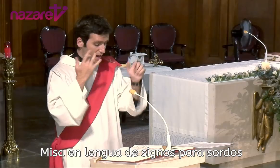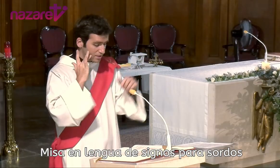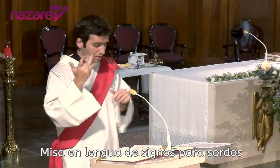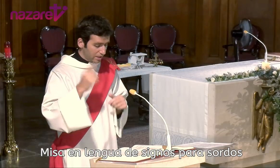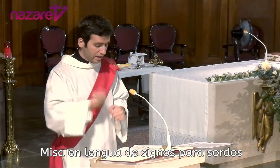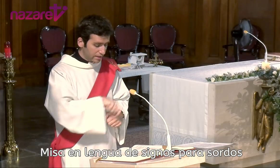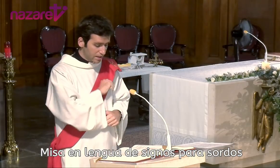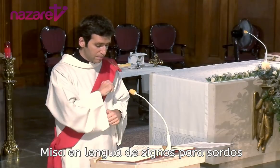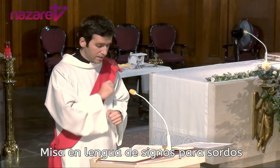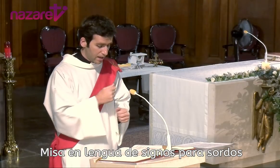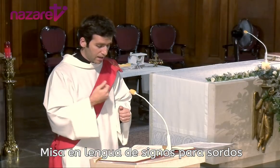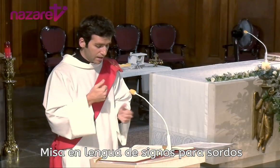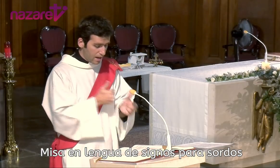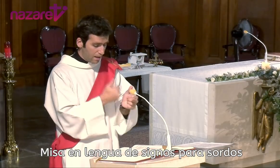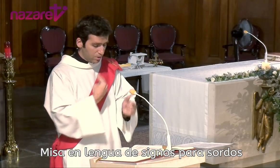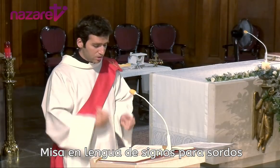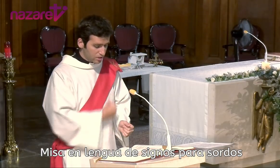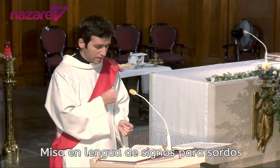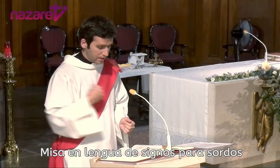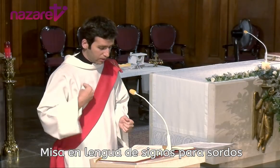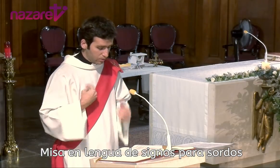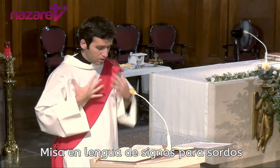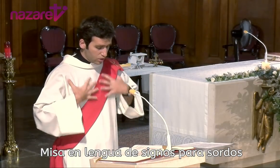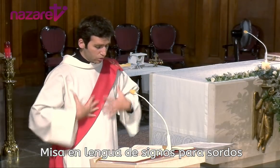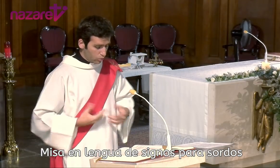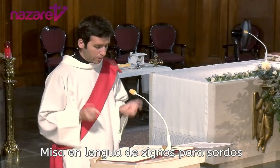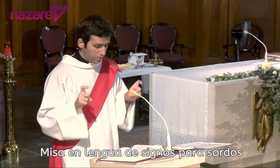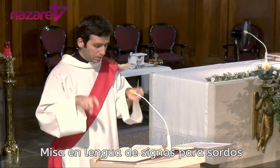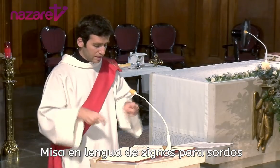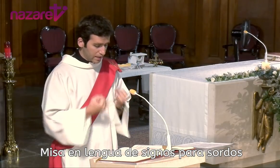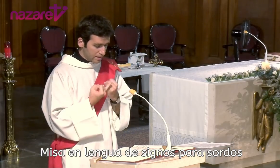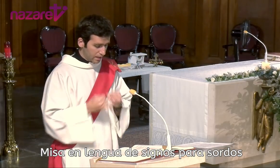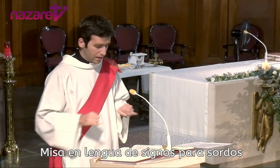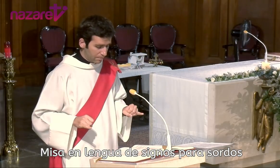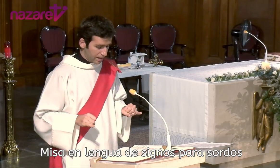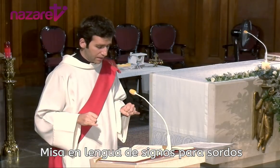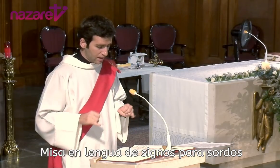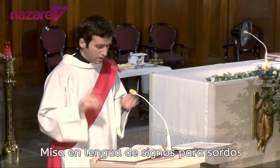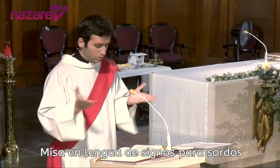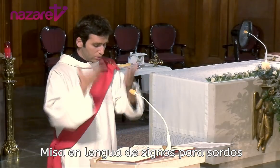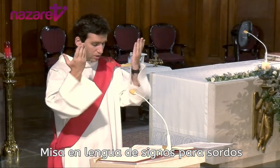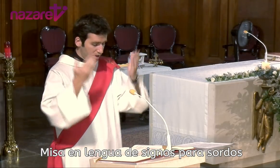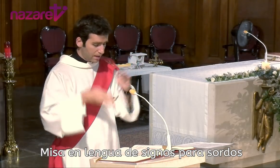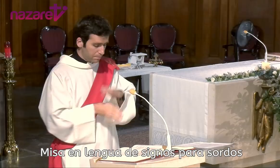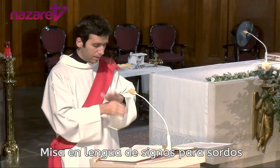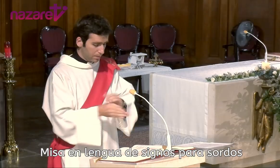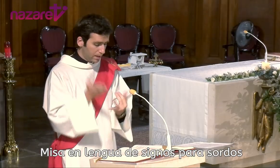Astro brillante de España, apóstol Santiago, tu cuerpo descansa en la paz, tu gloria pervive